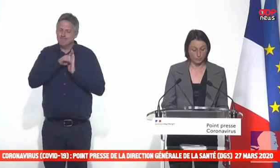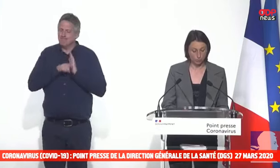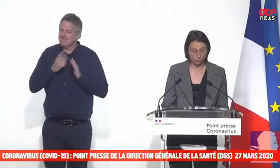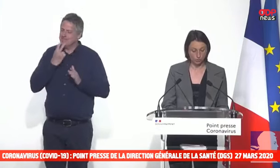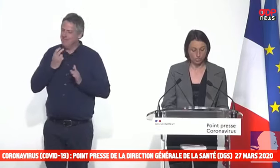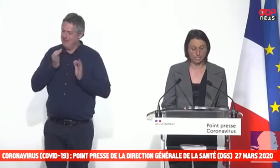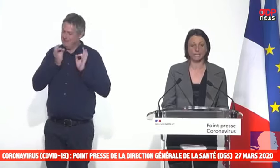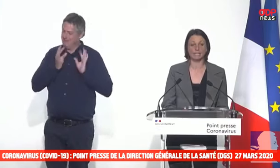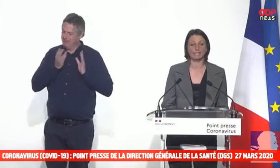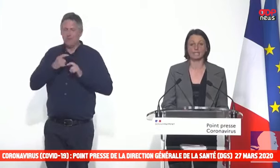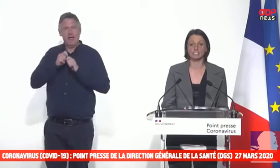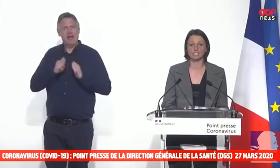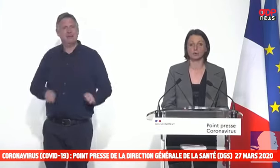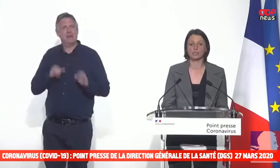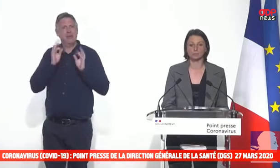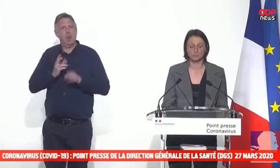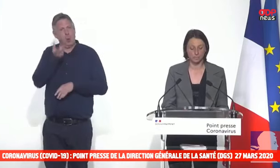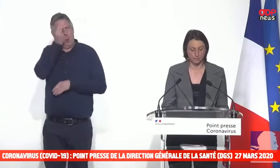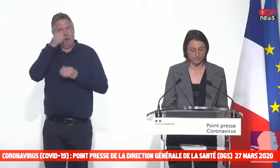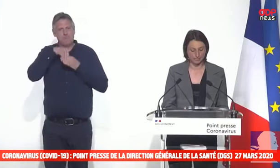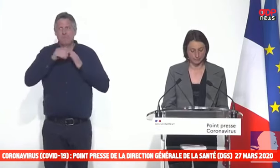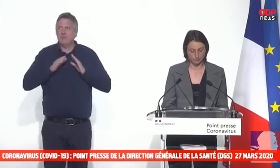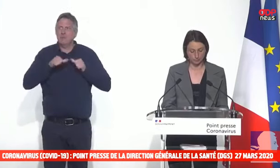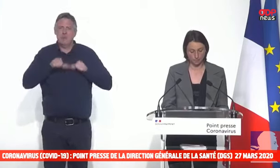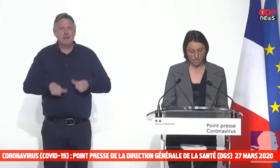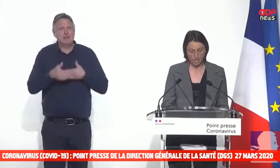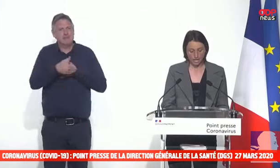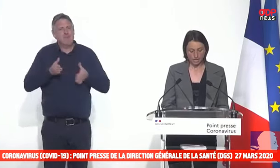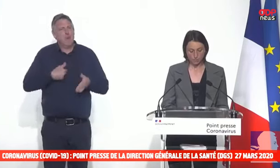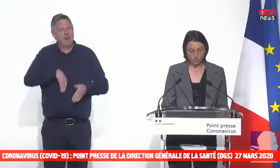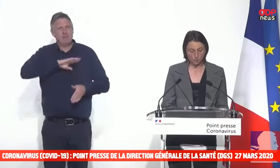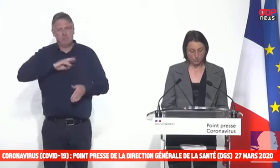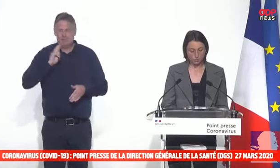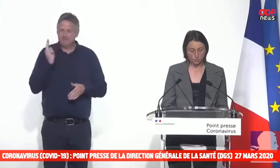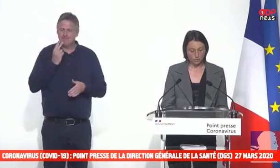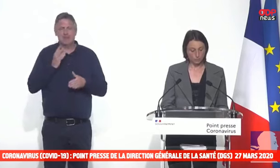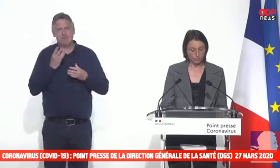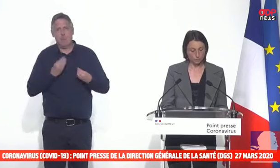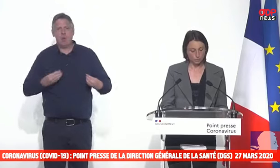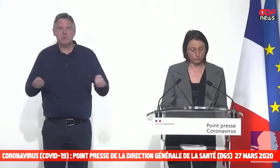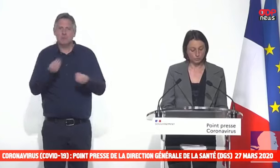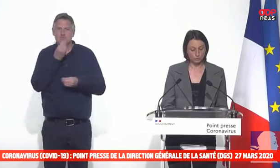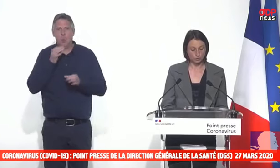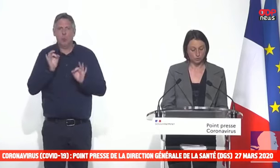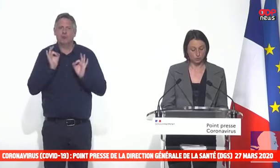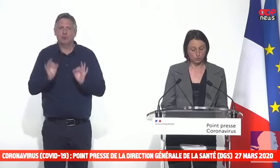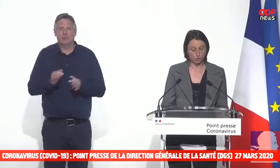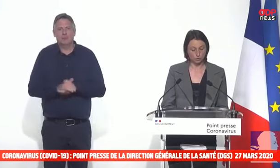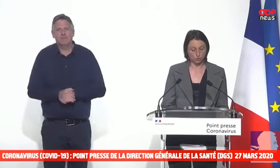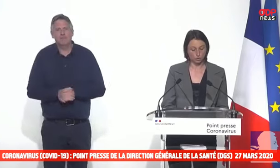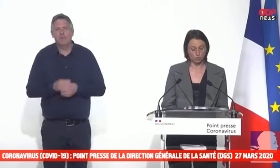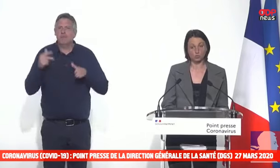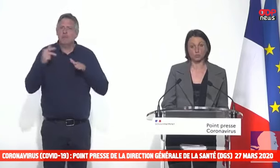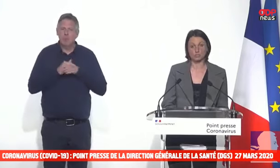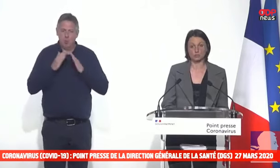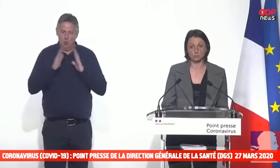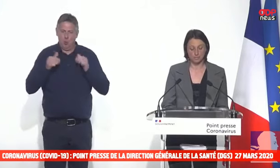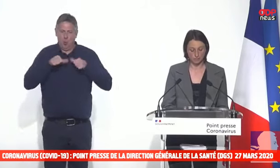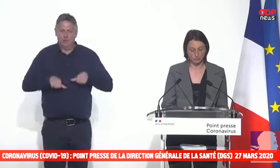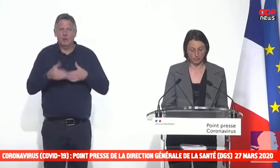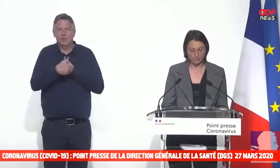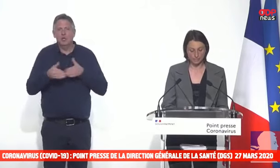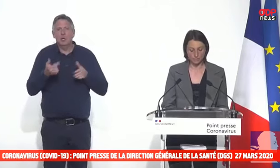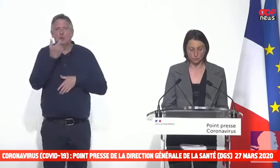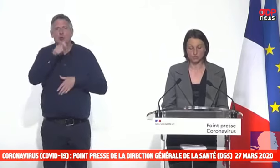comprennent l'importance de ces règles et agissent en responsabilité. À ce jour et depuis le début du confinement, ce sont 260